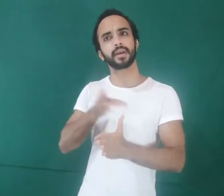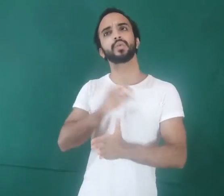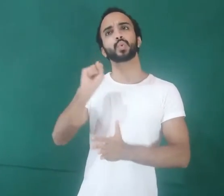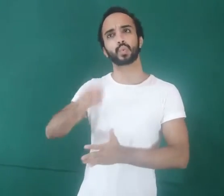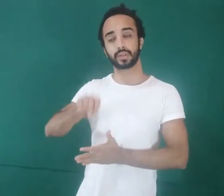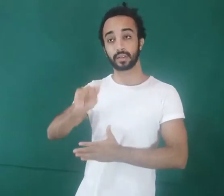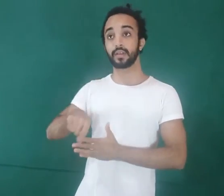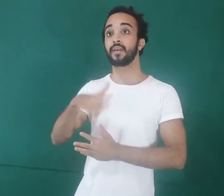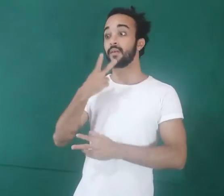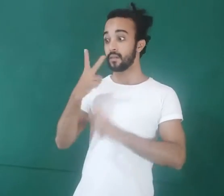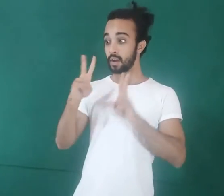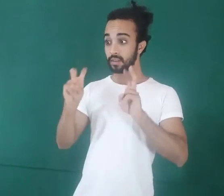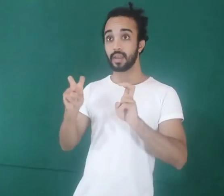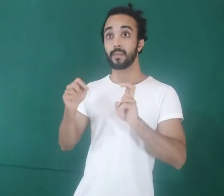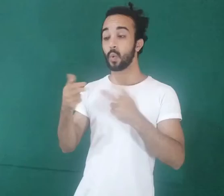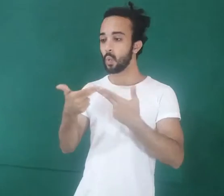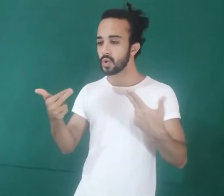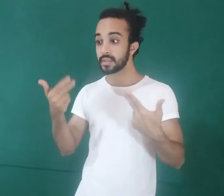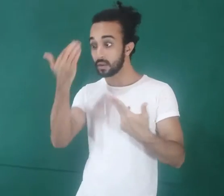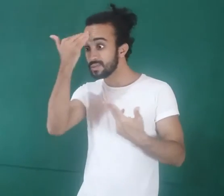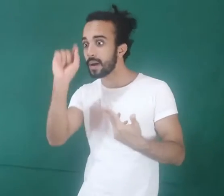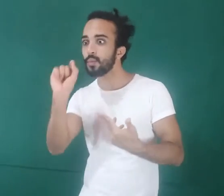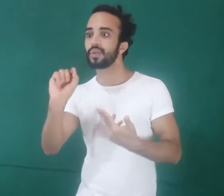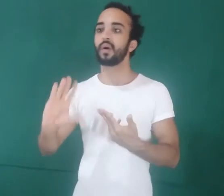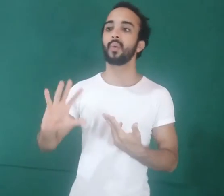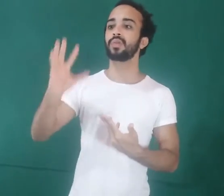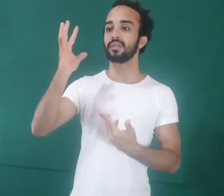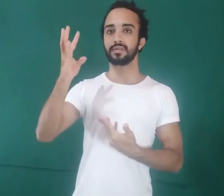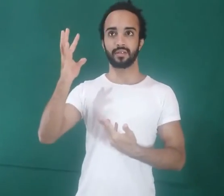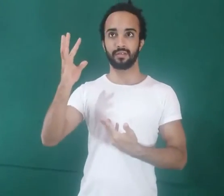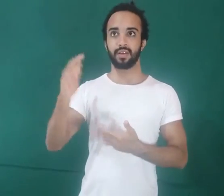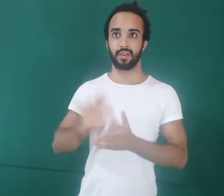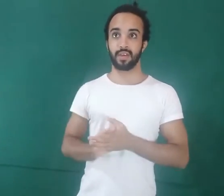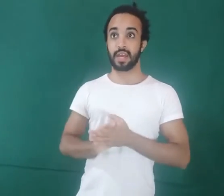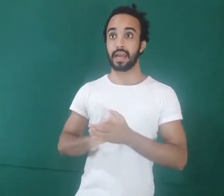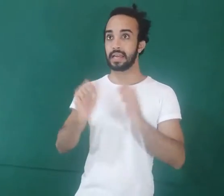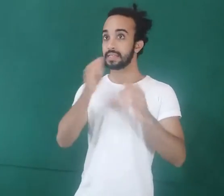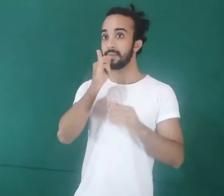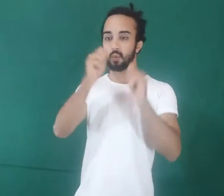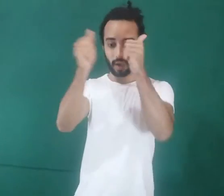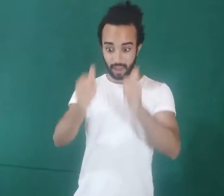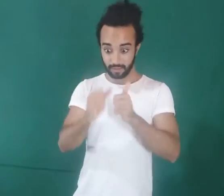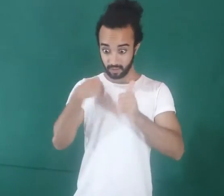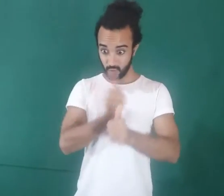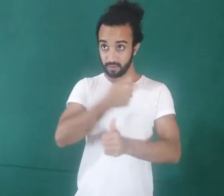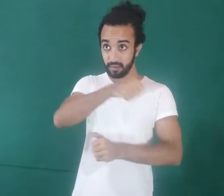falo do imprevisível. Por exemplo, a gente das artes, a gente não faz isso, um planejamento para daqui a 20 anos. Mas quem trabalha